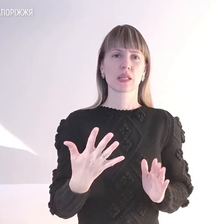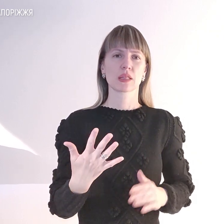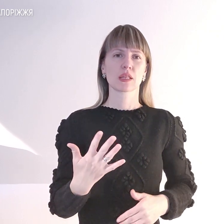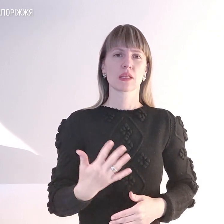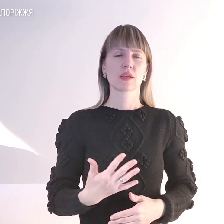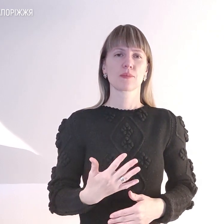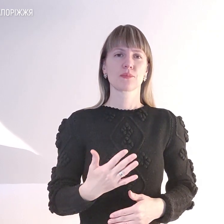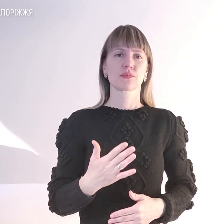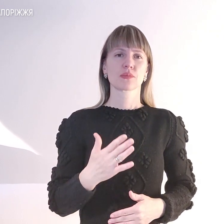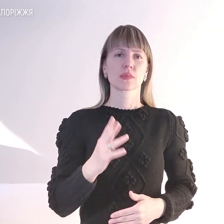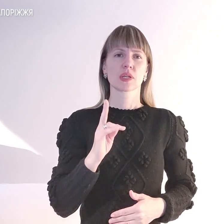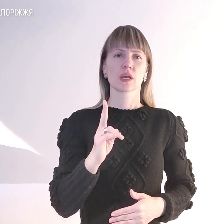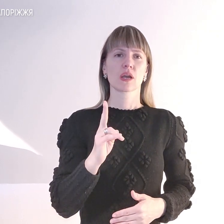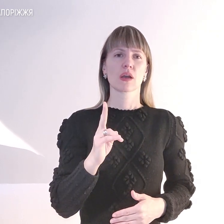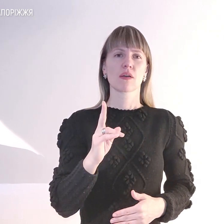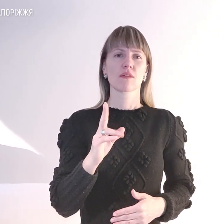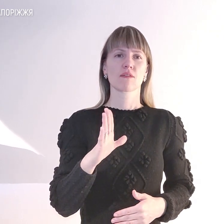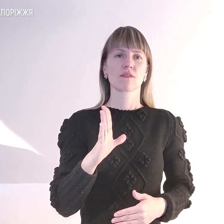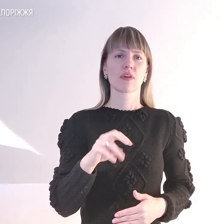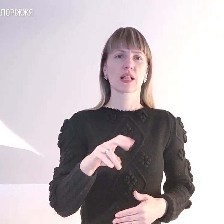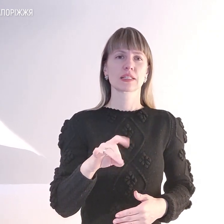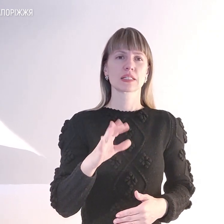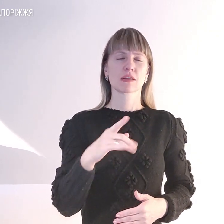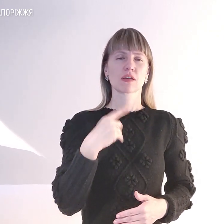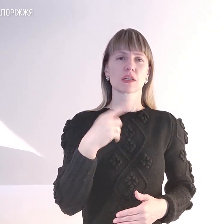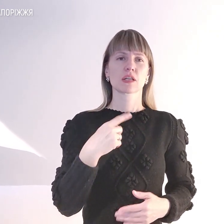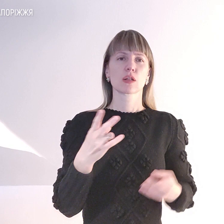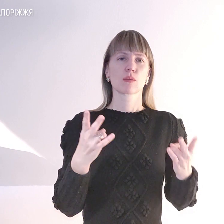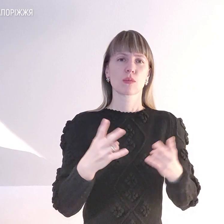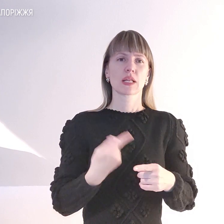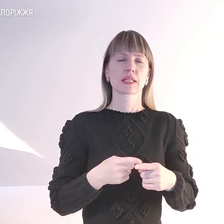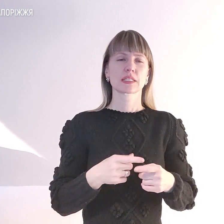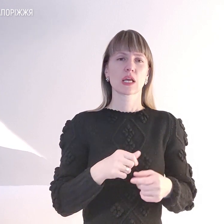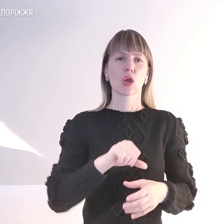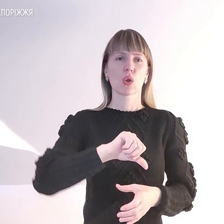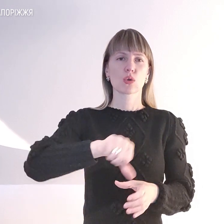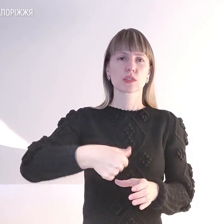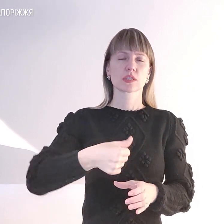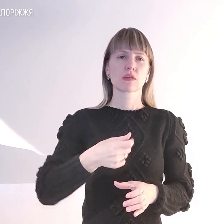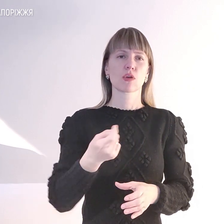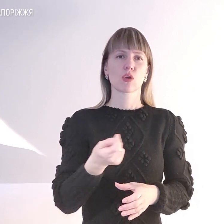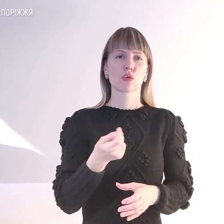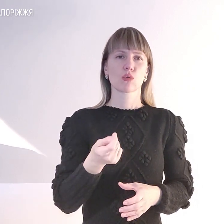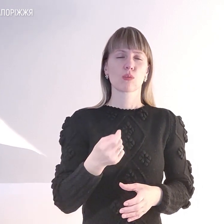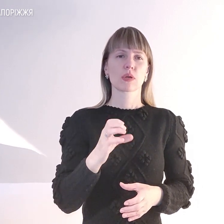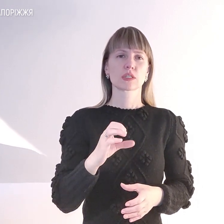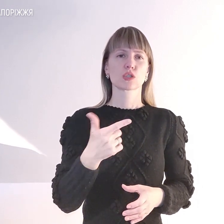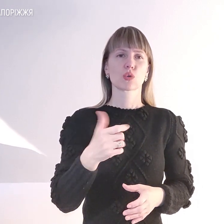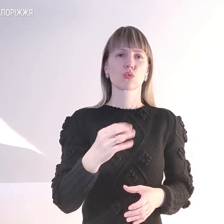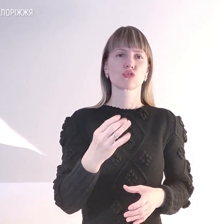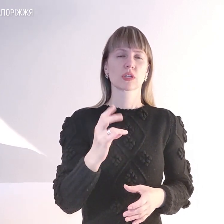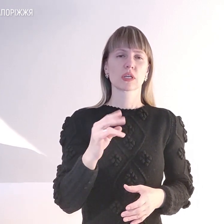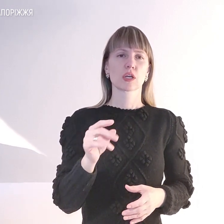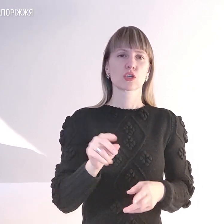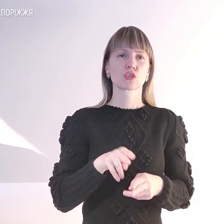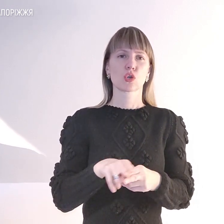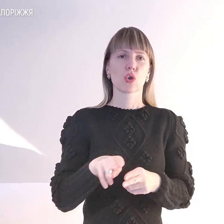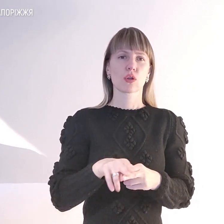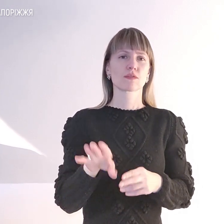0800-033-6135. Владислав каже, найпотрібніше зараз у центрі – це консерви, крупи, згущенка та шоколад. Все, що можна укомплектувати